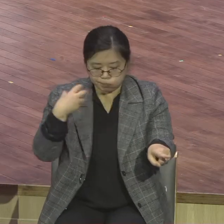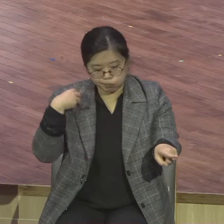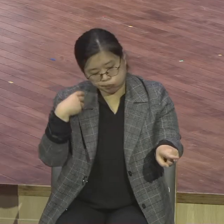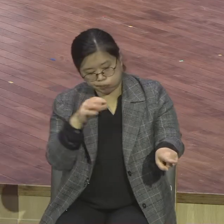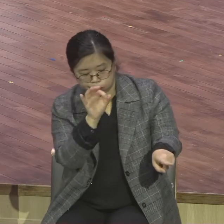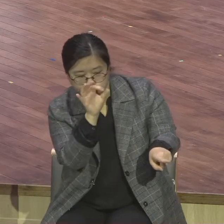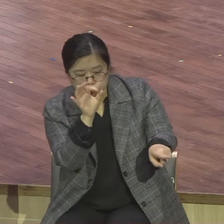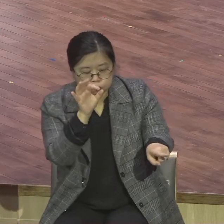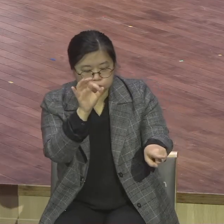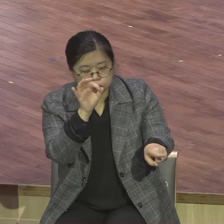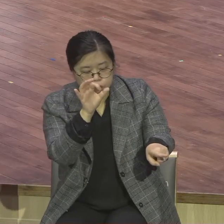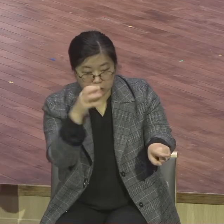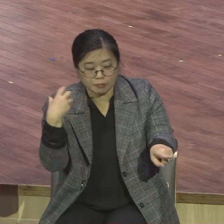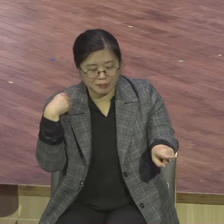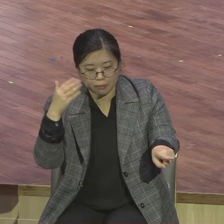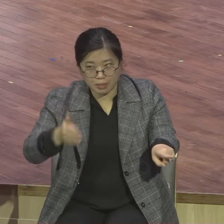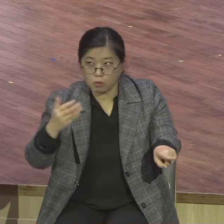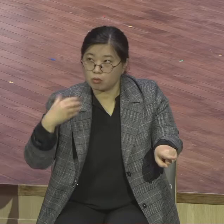없으면 여러분 계속 망합니다.